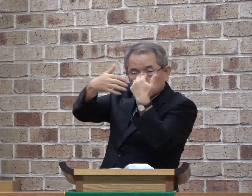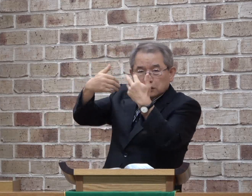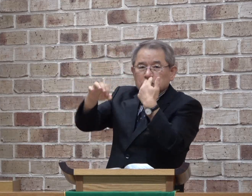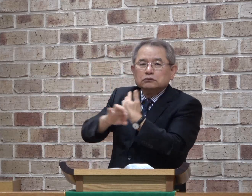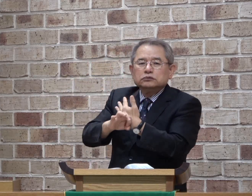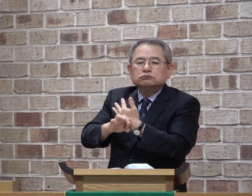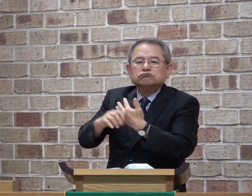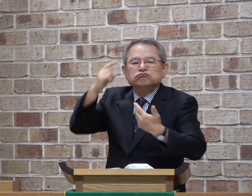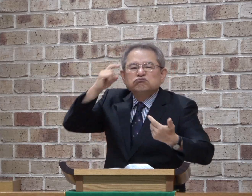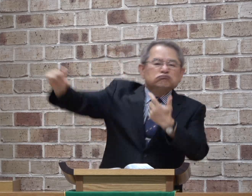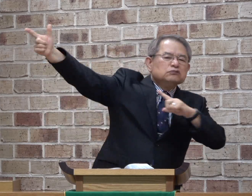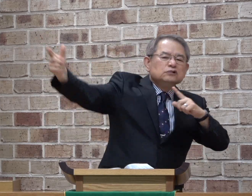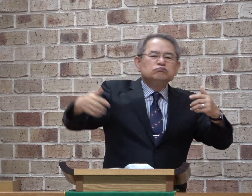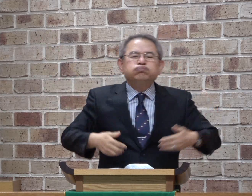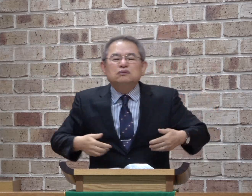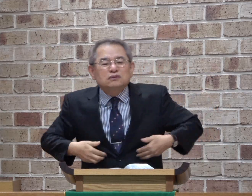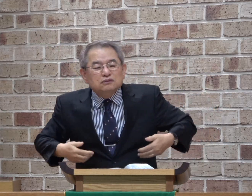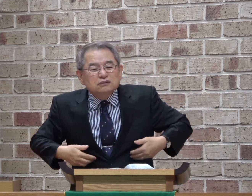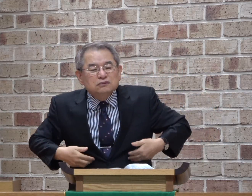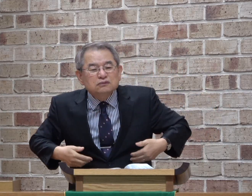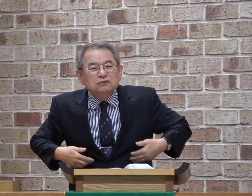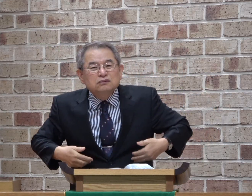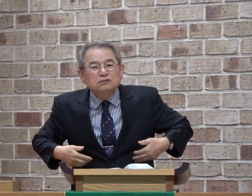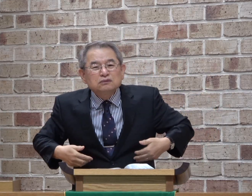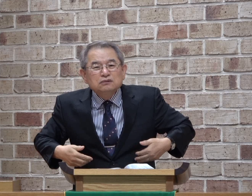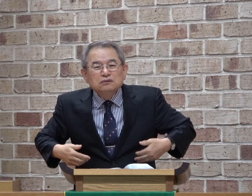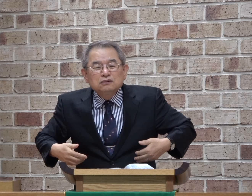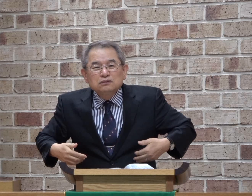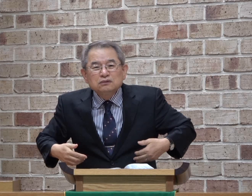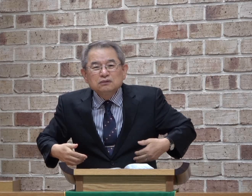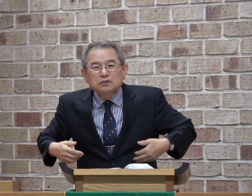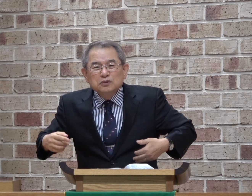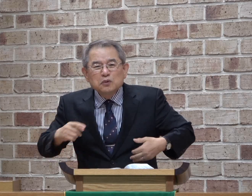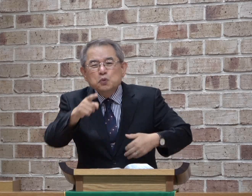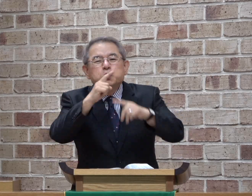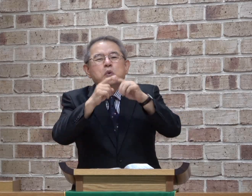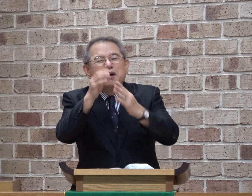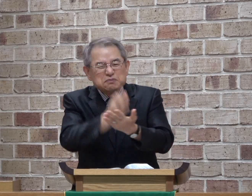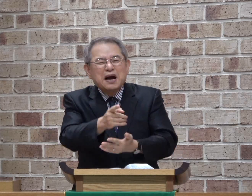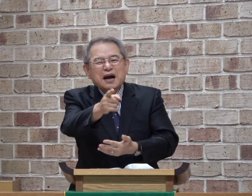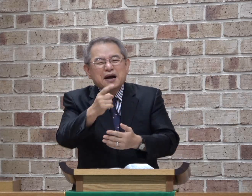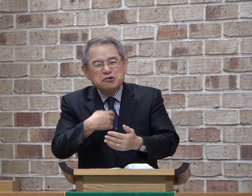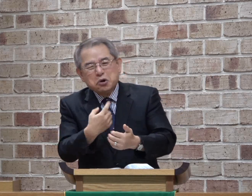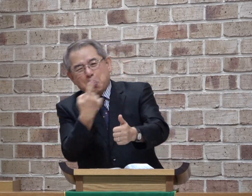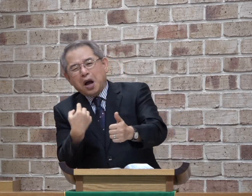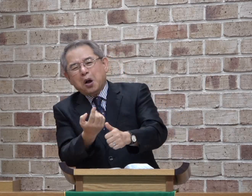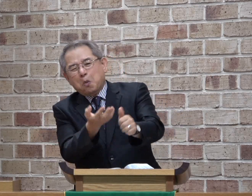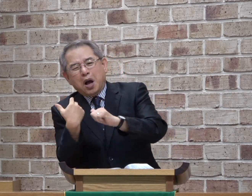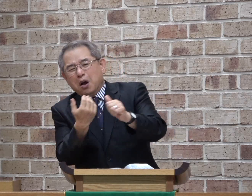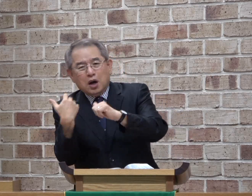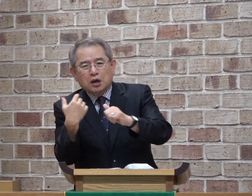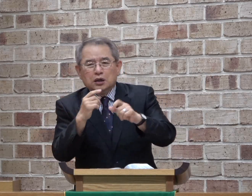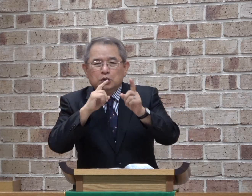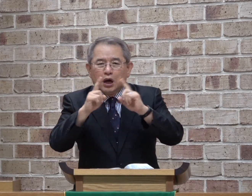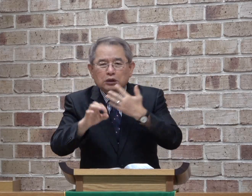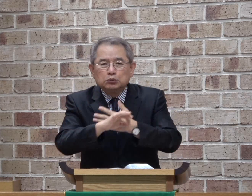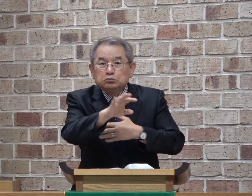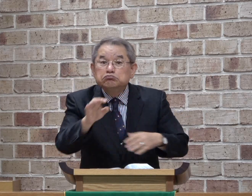종교에서만큼은 그것을 우리가 예를 들어서 내가 믿고 있는 종교에 대해서 영향을 받는다면 그것은